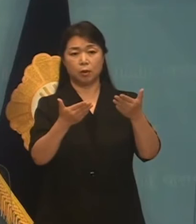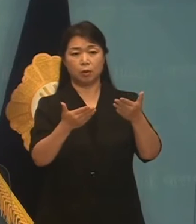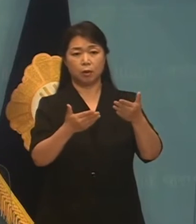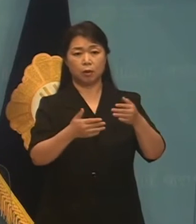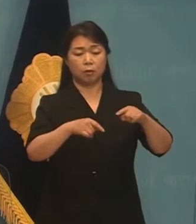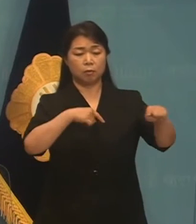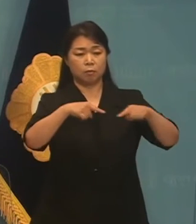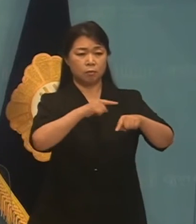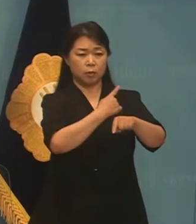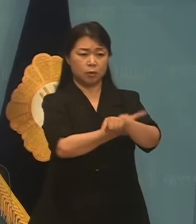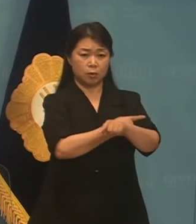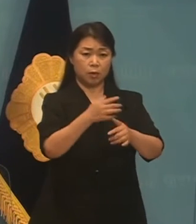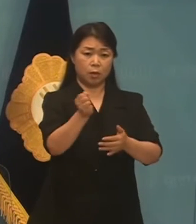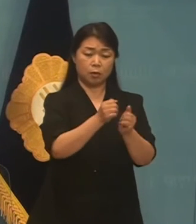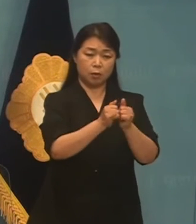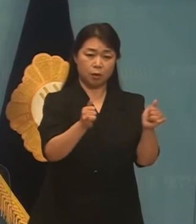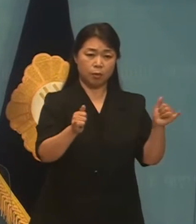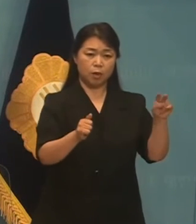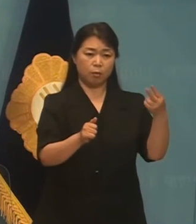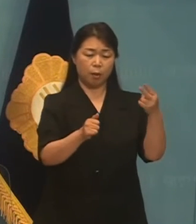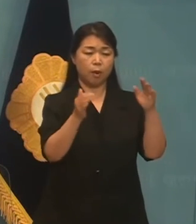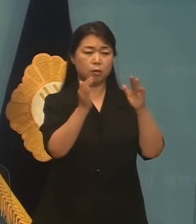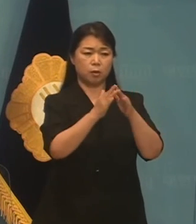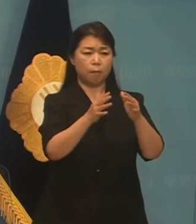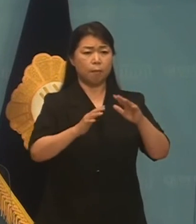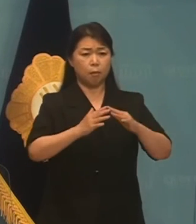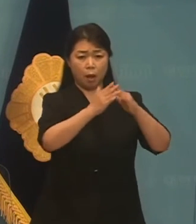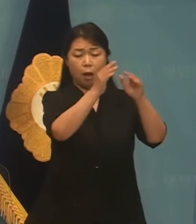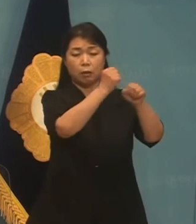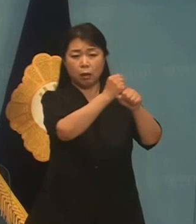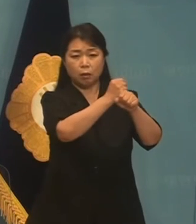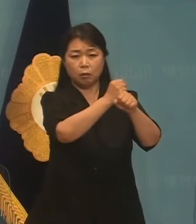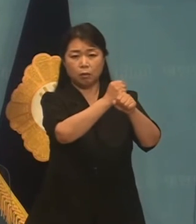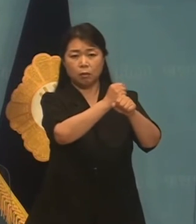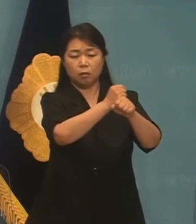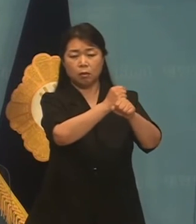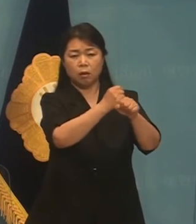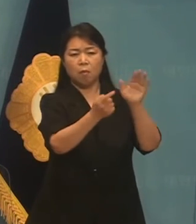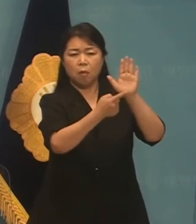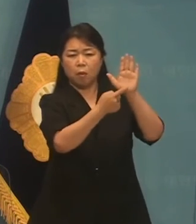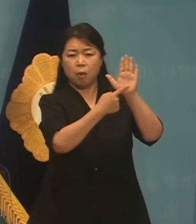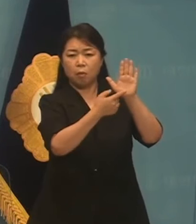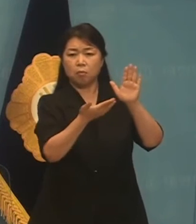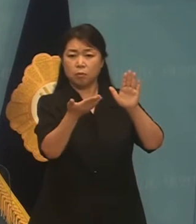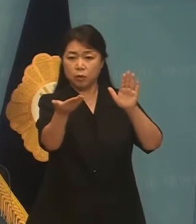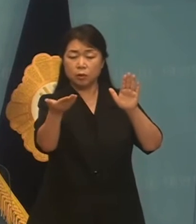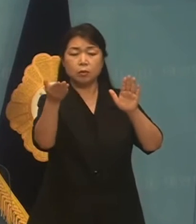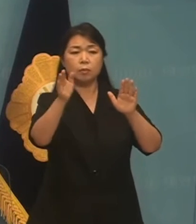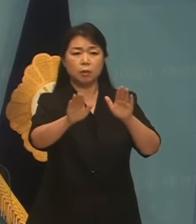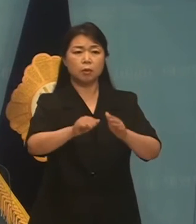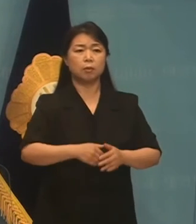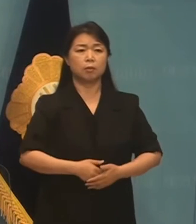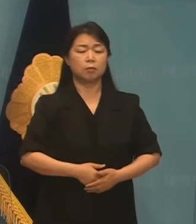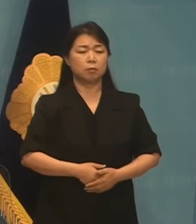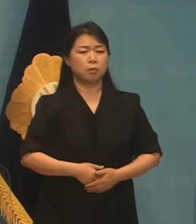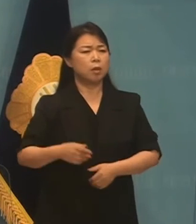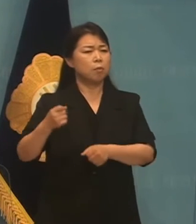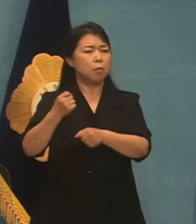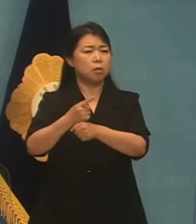집권당 내부에서 200만 호 건설 같은 황당한 공급 대책을 제시하고 있지만